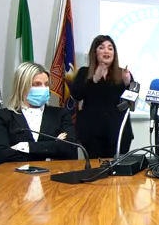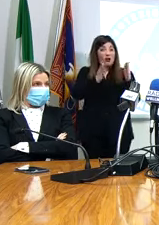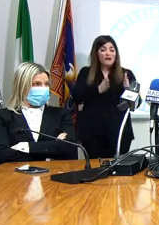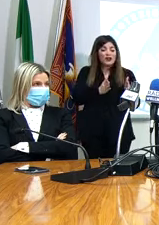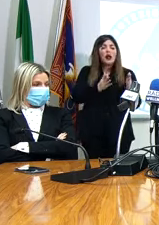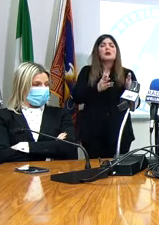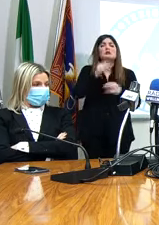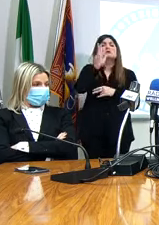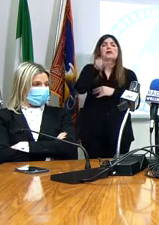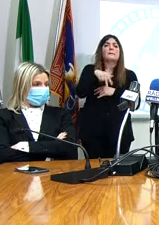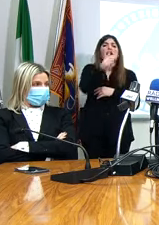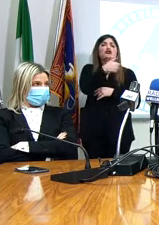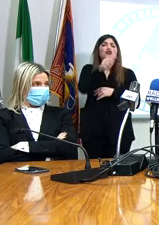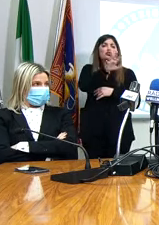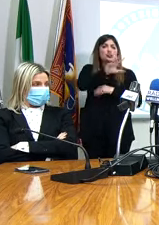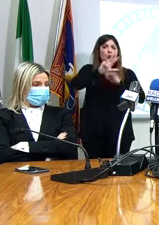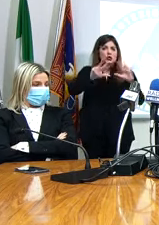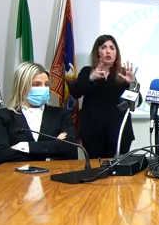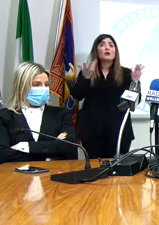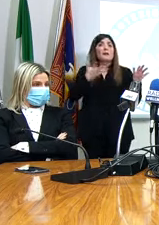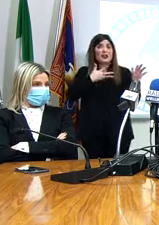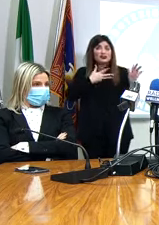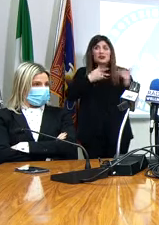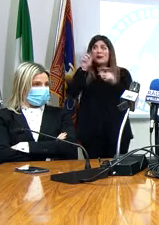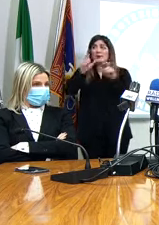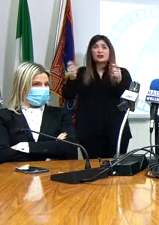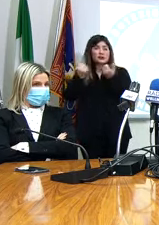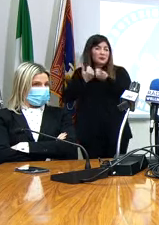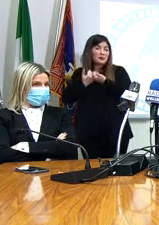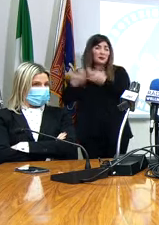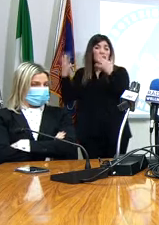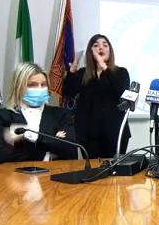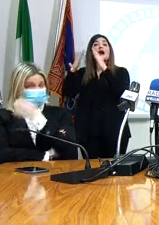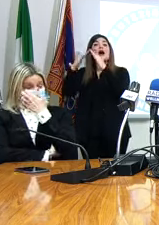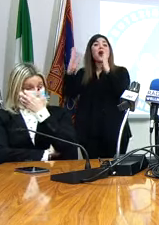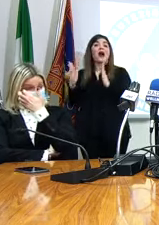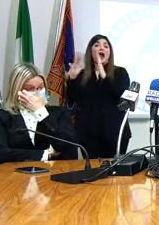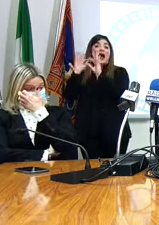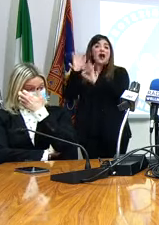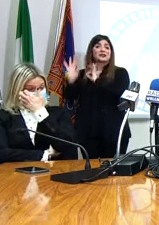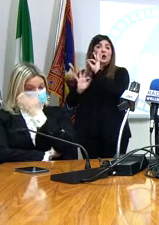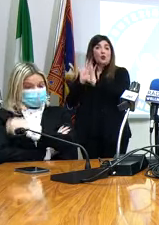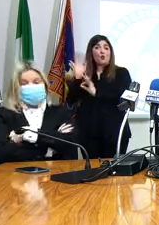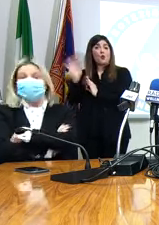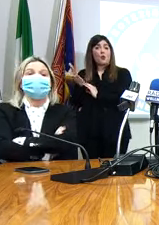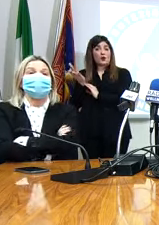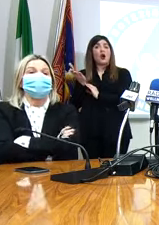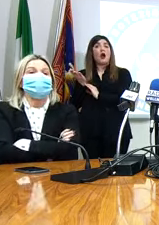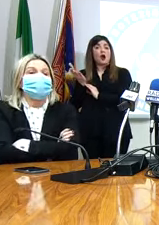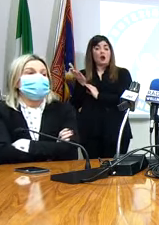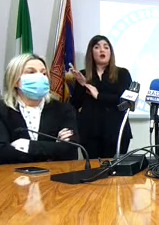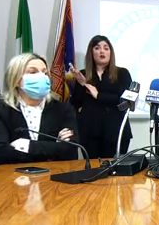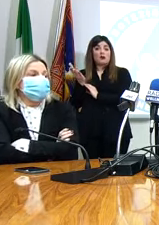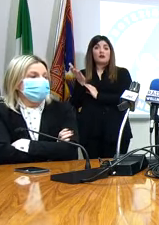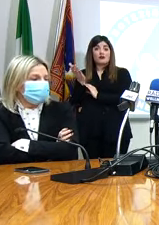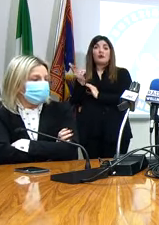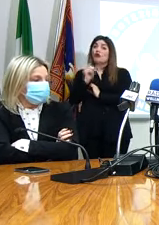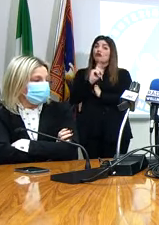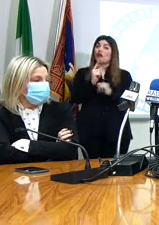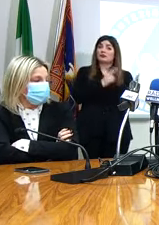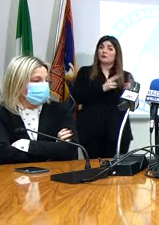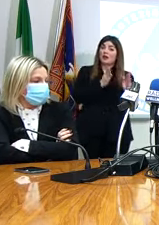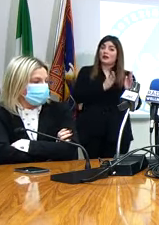persone curate a casa. Si parla tanto di assistenza domiciliare. Vi ricordo che, fra l'altro, sono stati approvati anche i